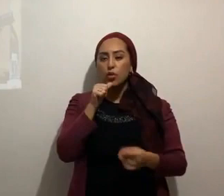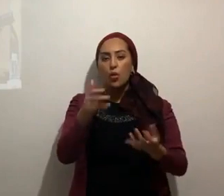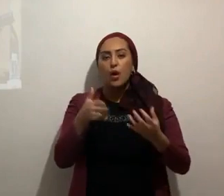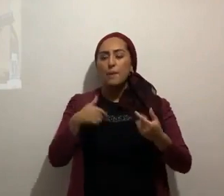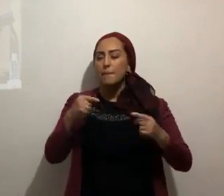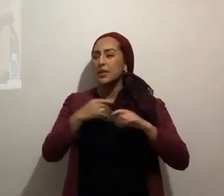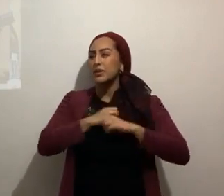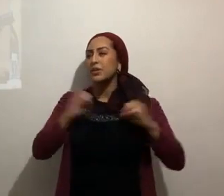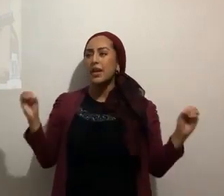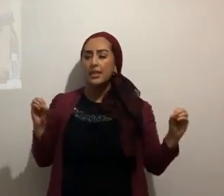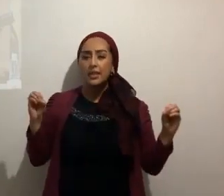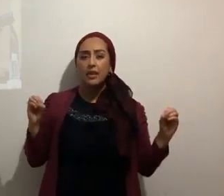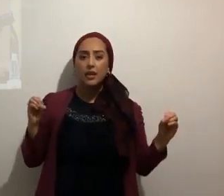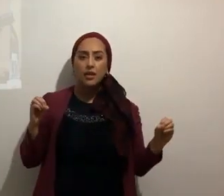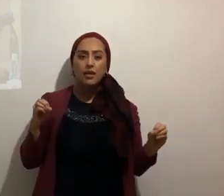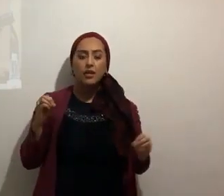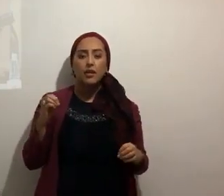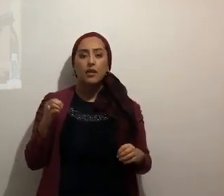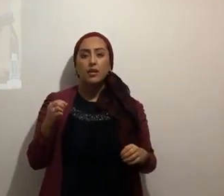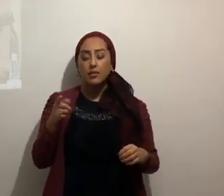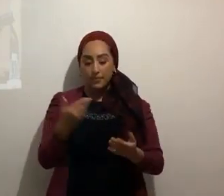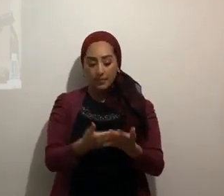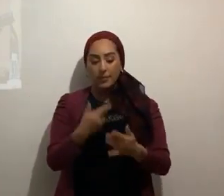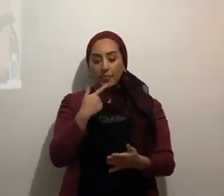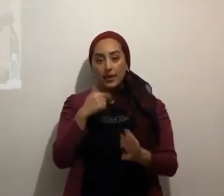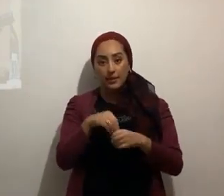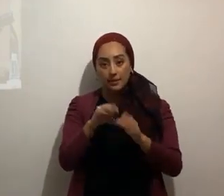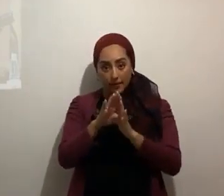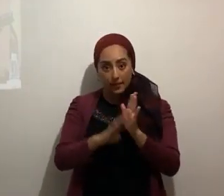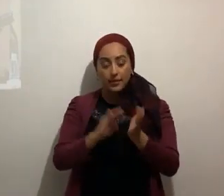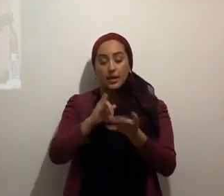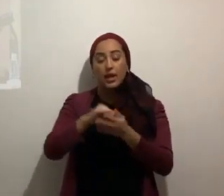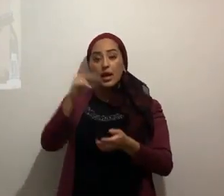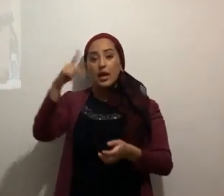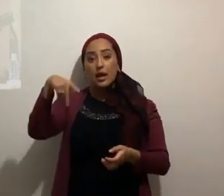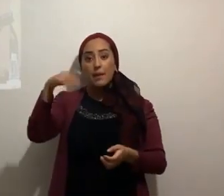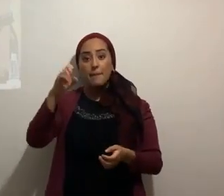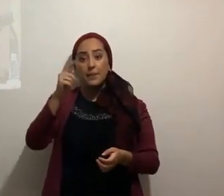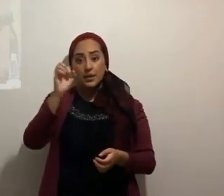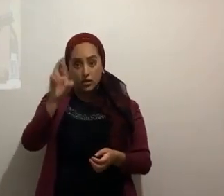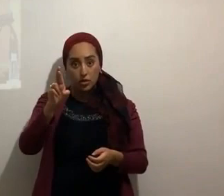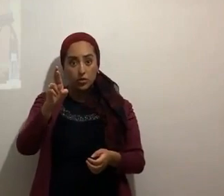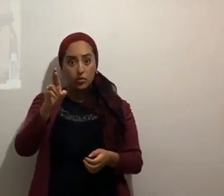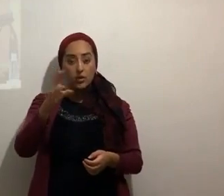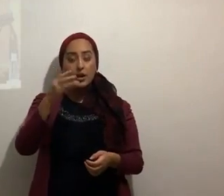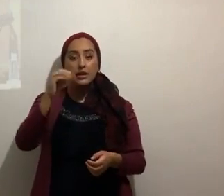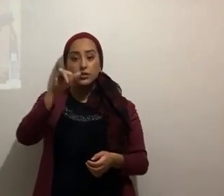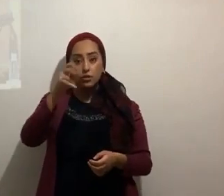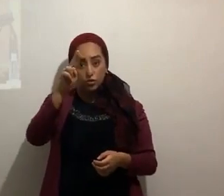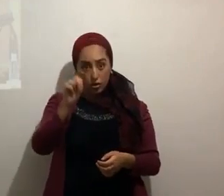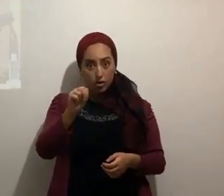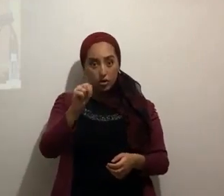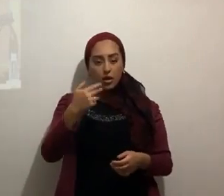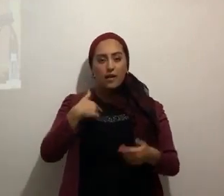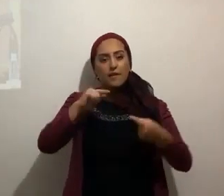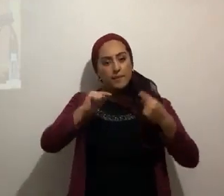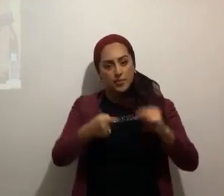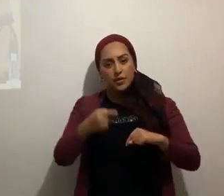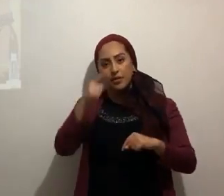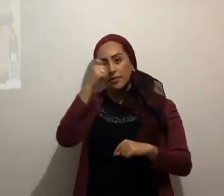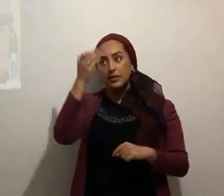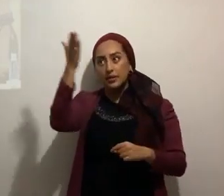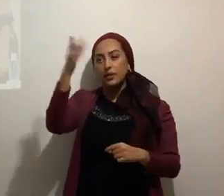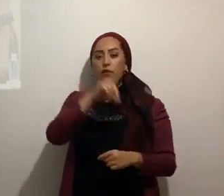sufrir nada por el Señor. Porque aquí dice en la Biblia que Kefas, Pedro y Juan sufrieron por causa